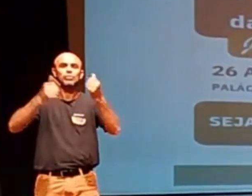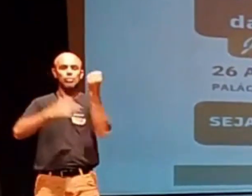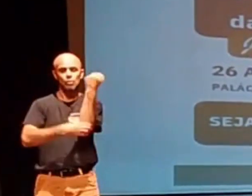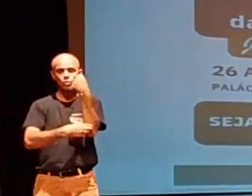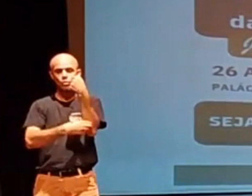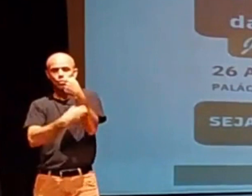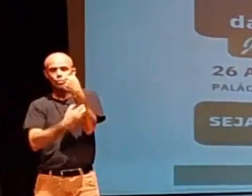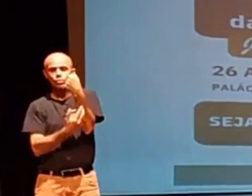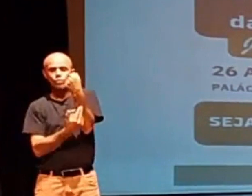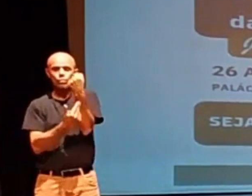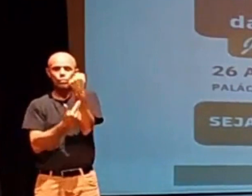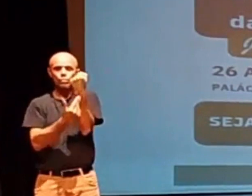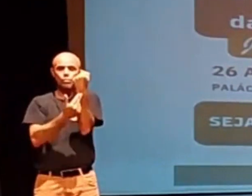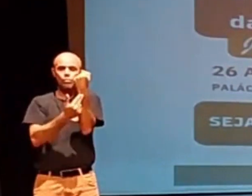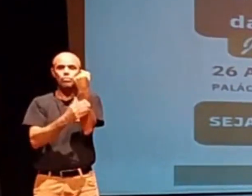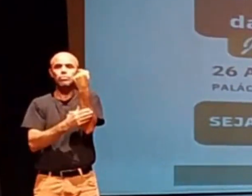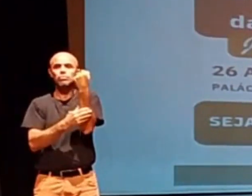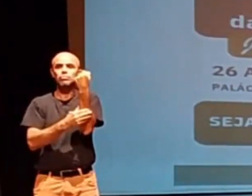correção feita pela